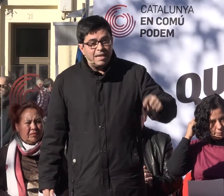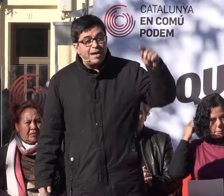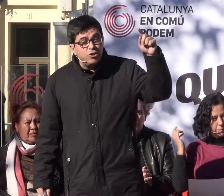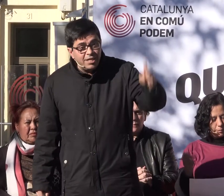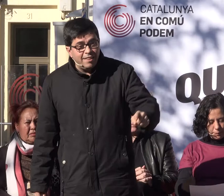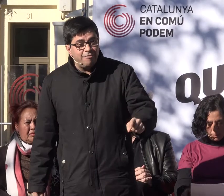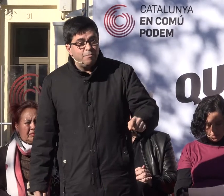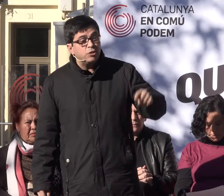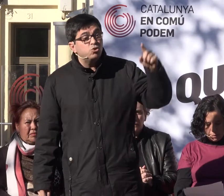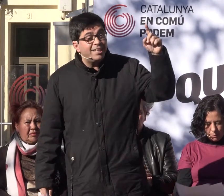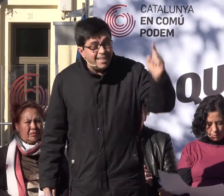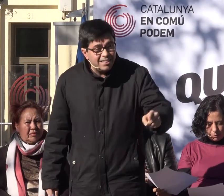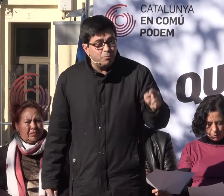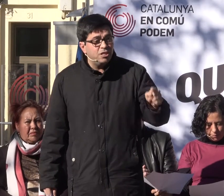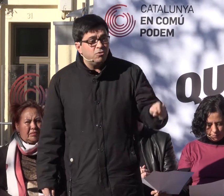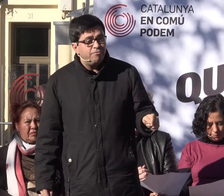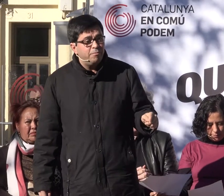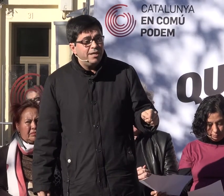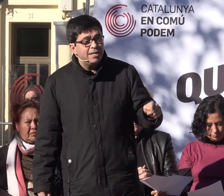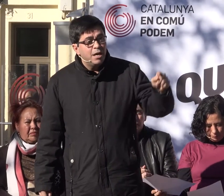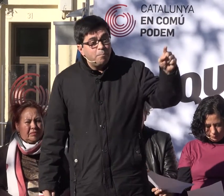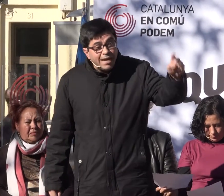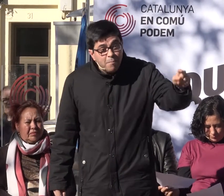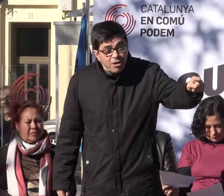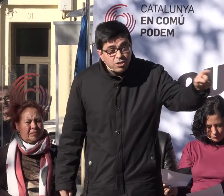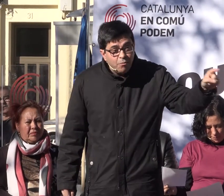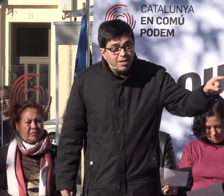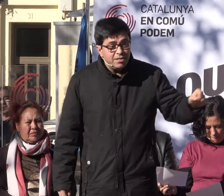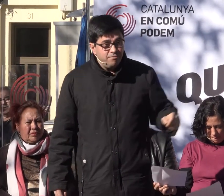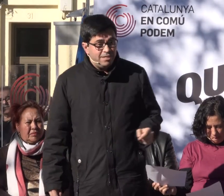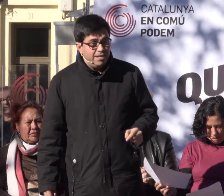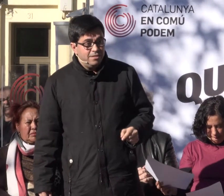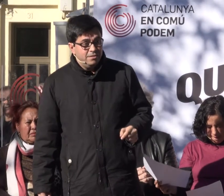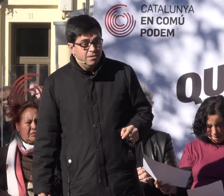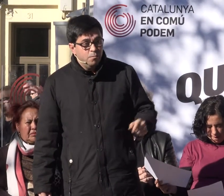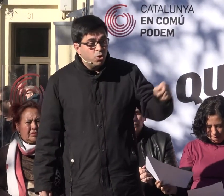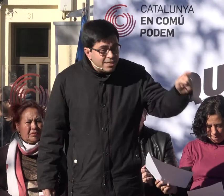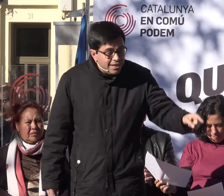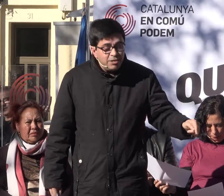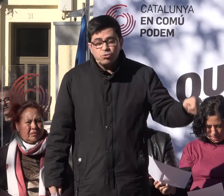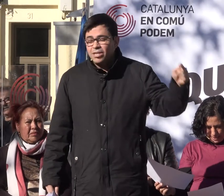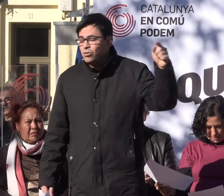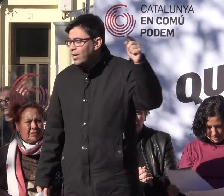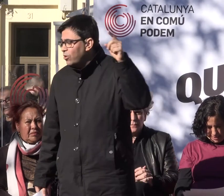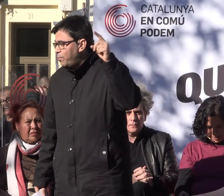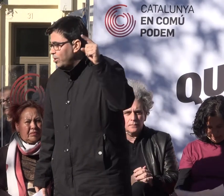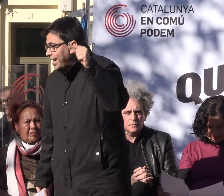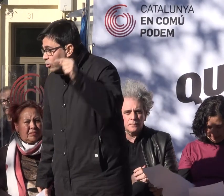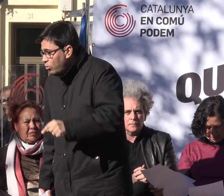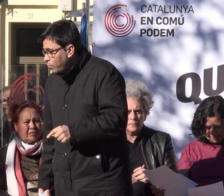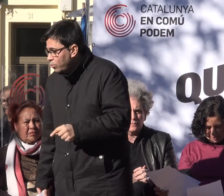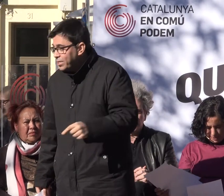familias la mayoría de las familias un 70% de las familias paguen menos en las guarderías infantiles porque ese derecho es un derecho que le